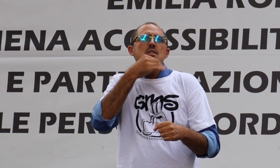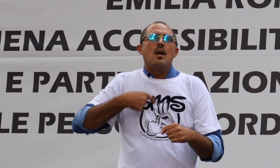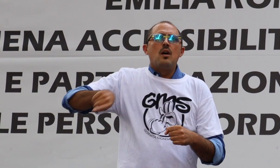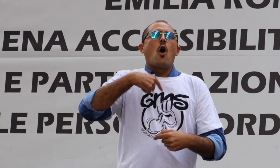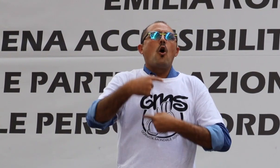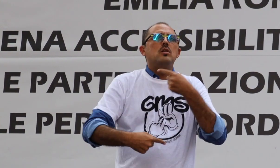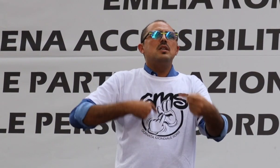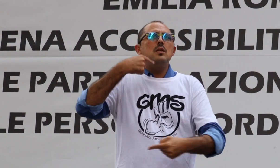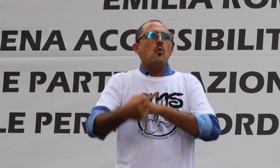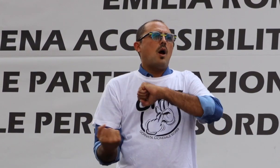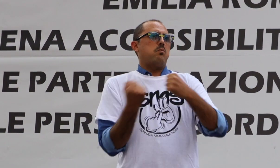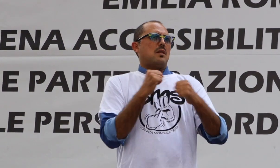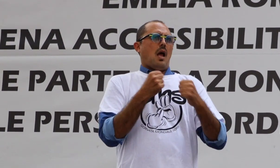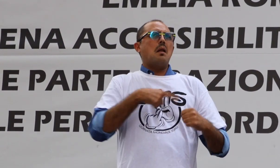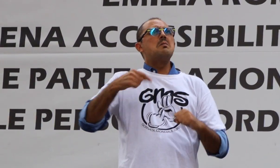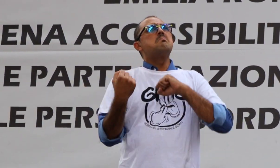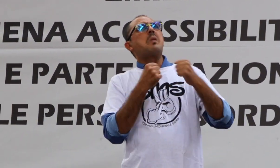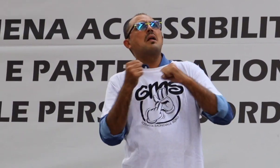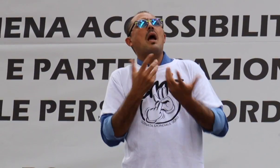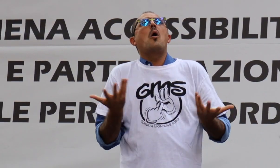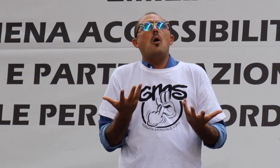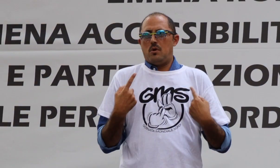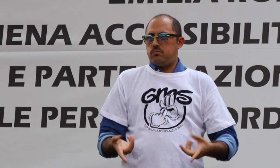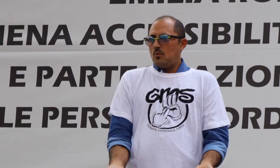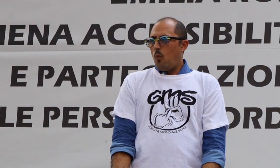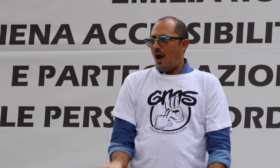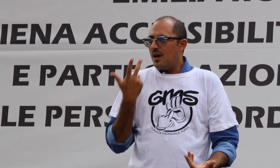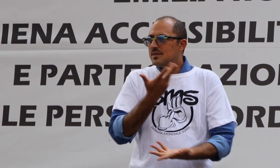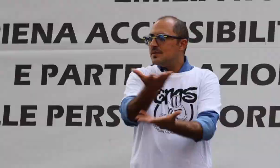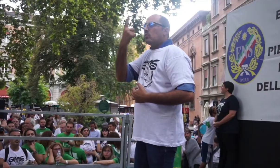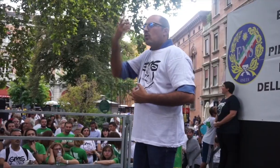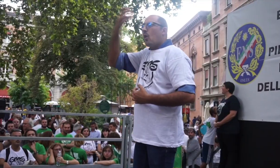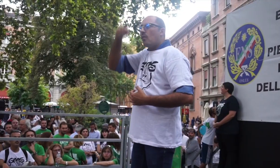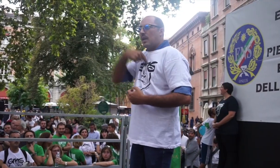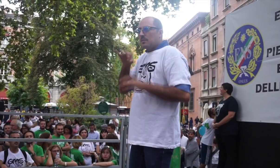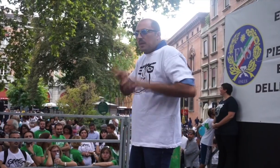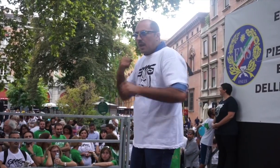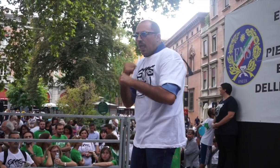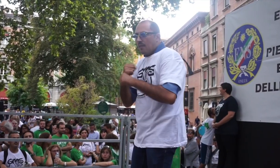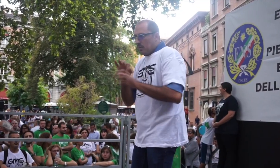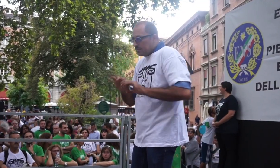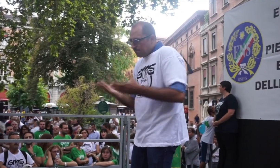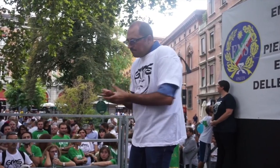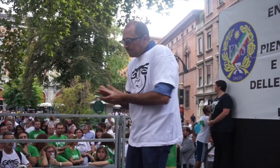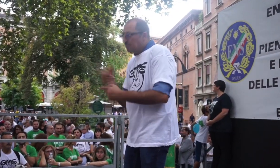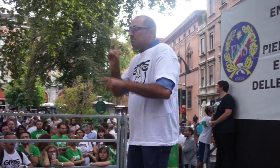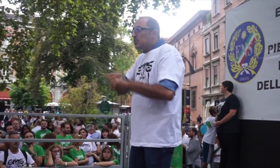giornata della persona sorda, è collegata all'integrazione, al mondo del lavoro, a tutte le difficoltà. Governo. E quindi ogni